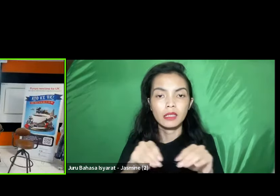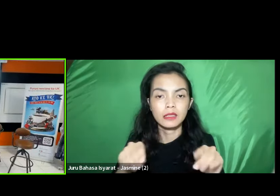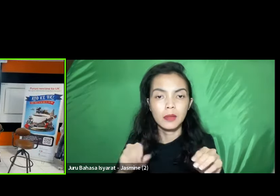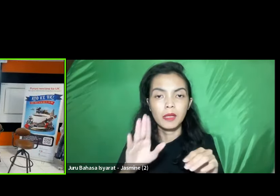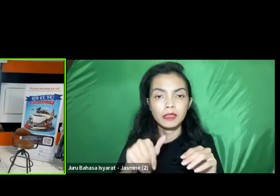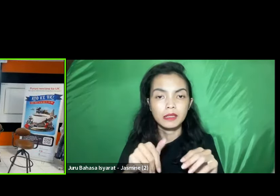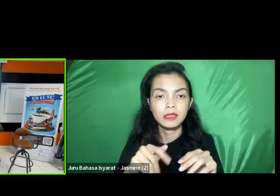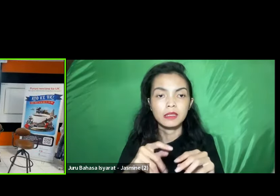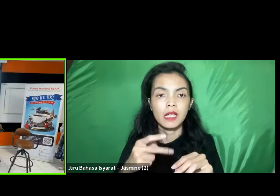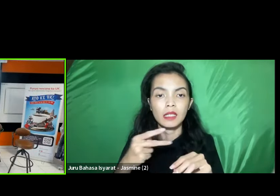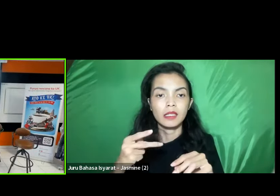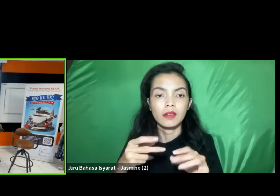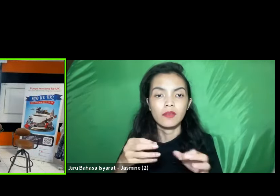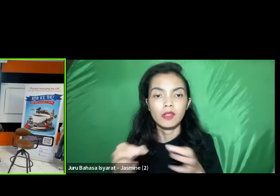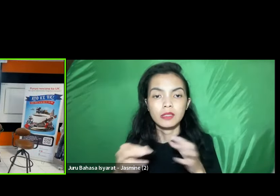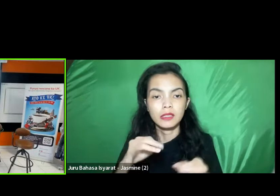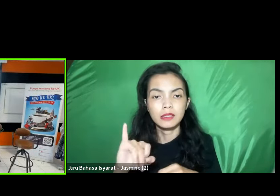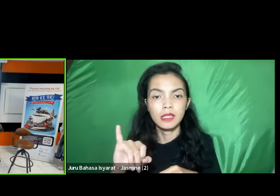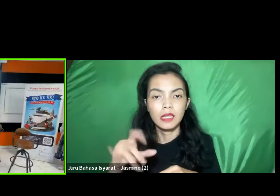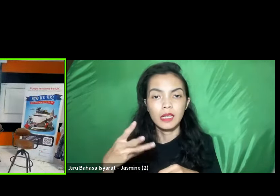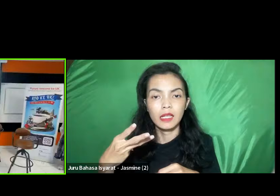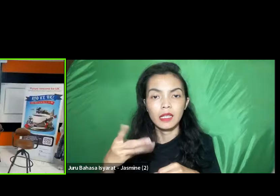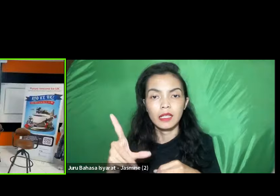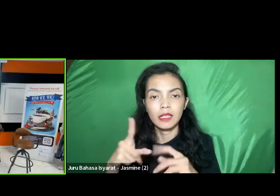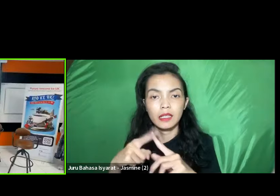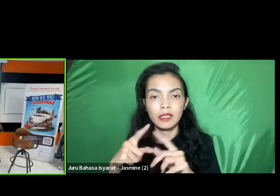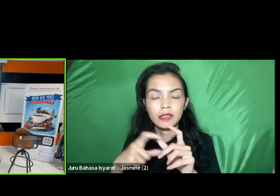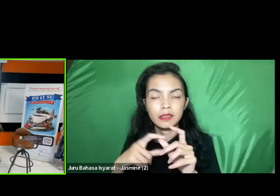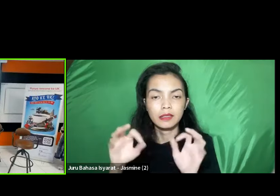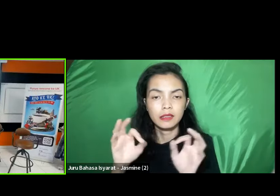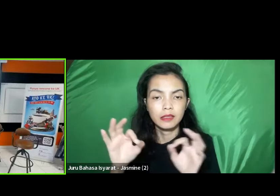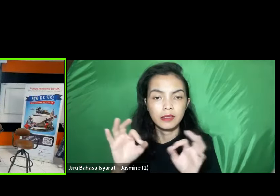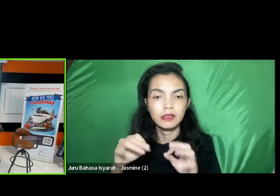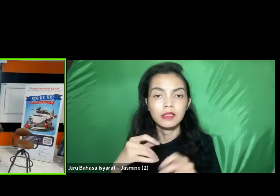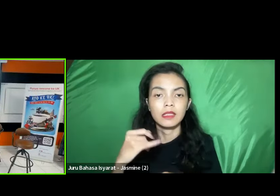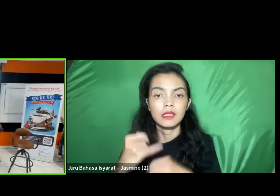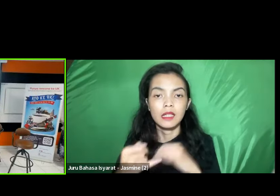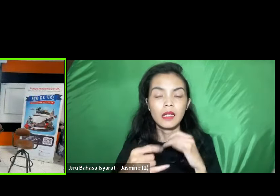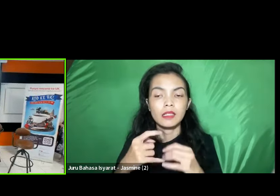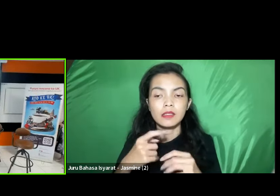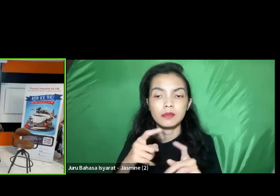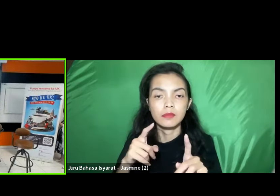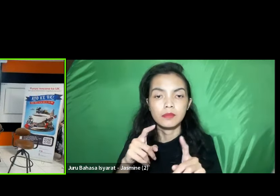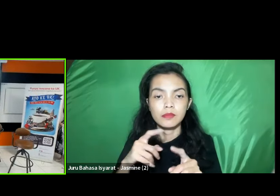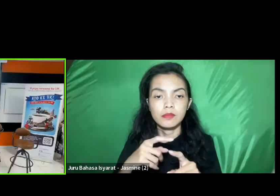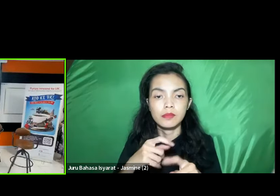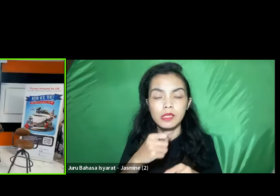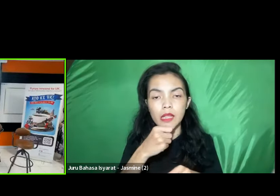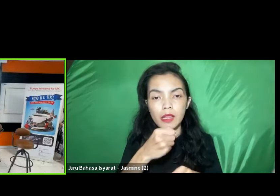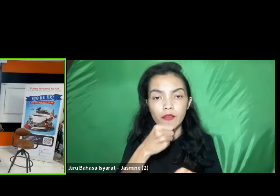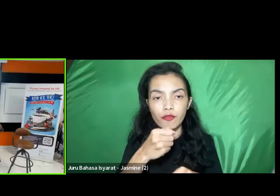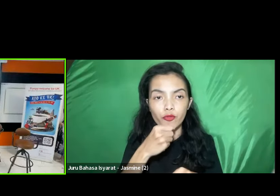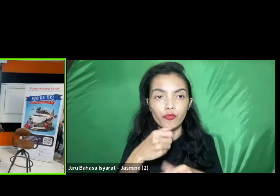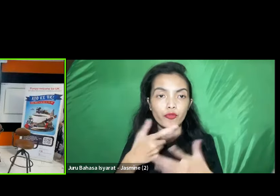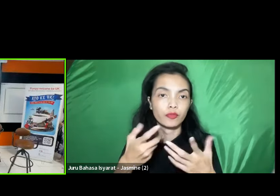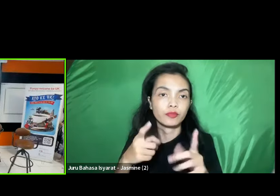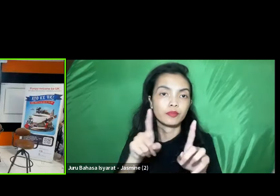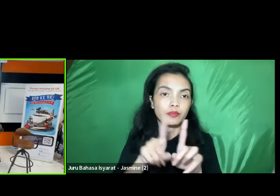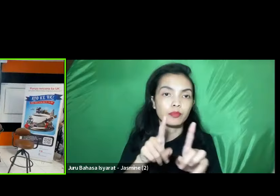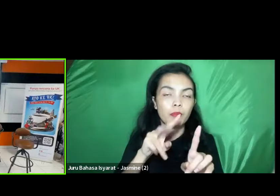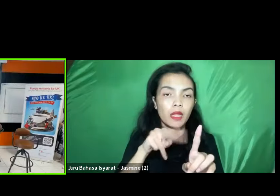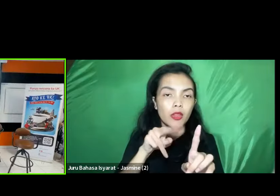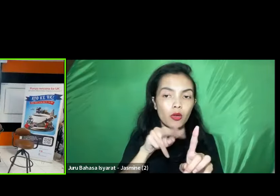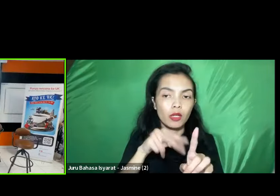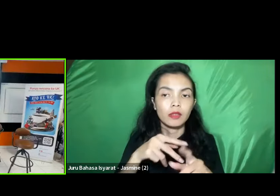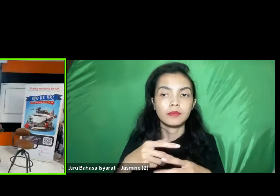juga gitu jadi dan terakhir ini salah satu seriesnya itu adalah interview mentoring gitu nah eh datanya